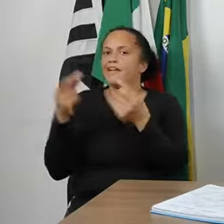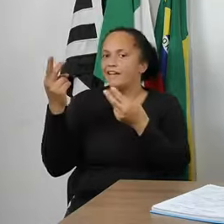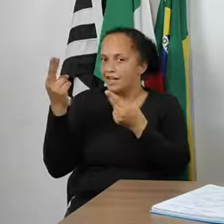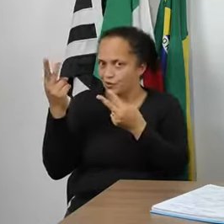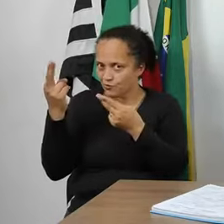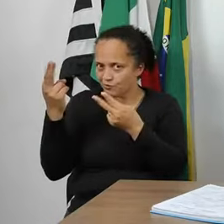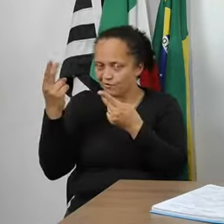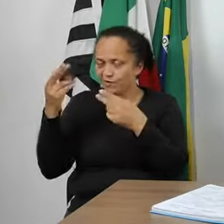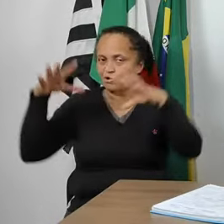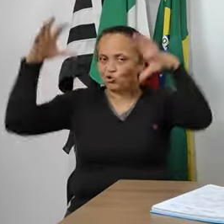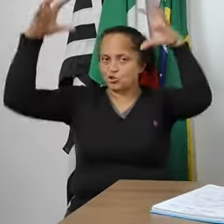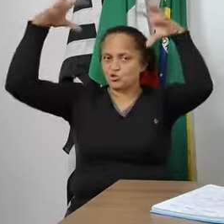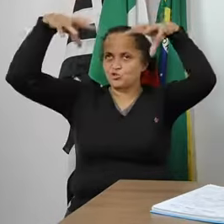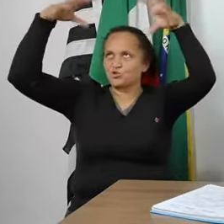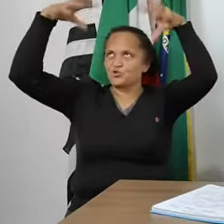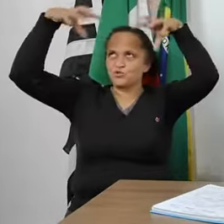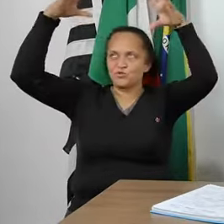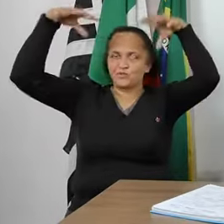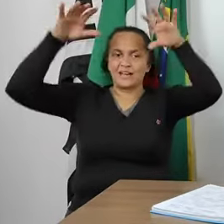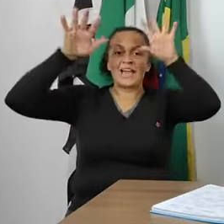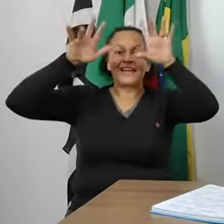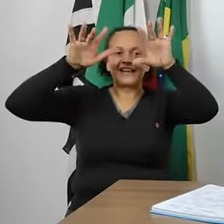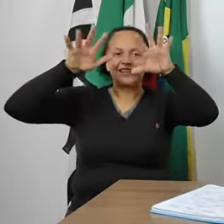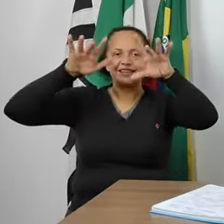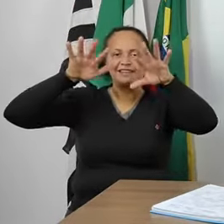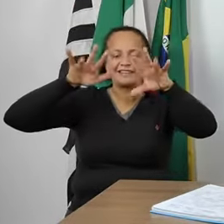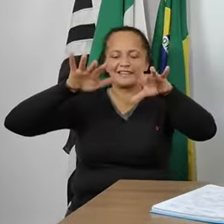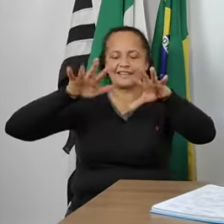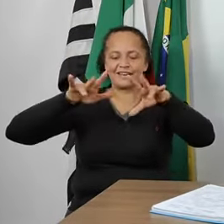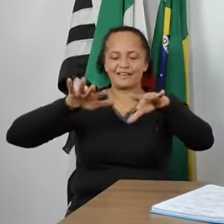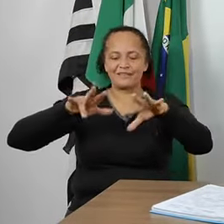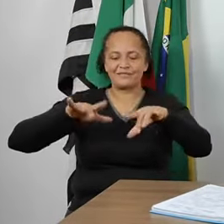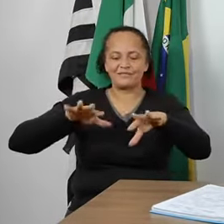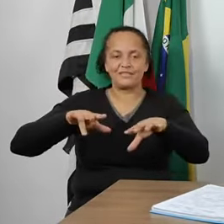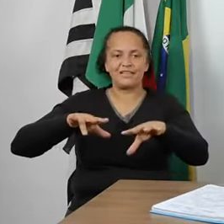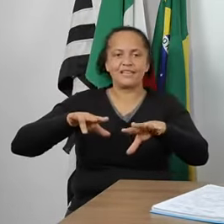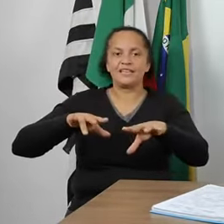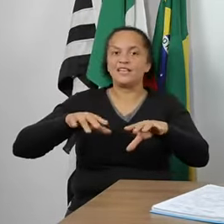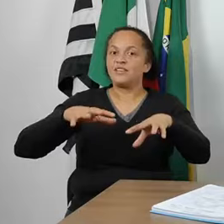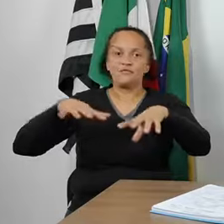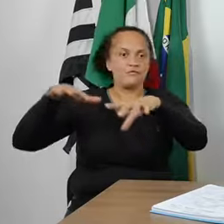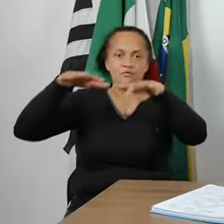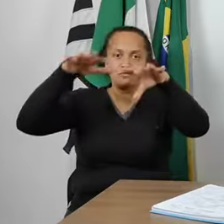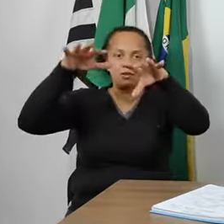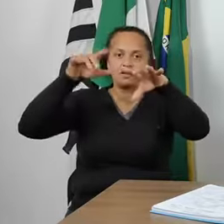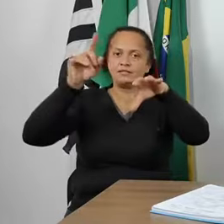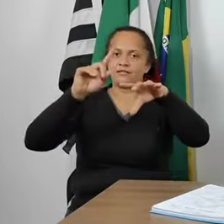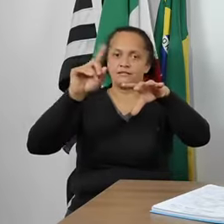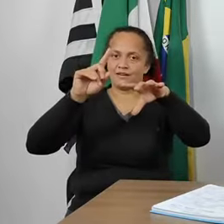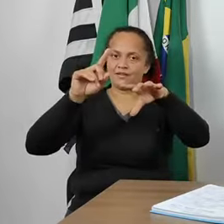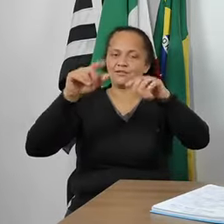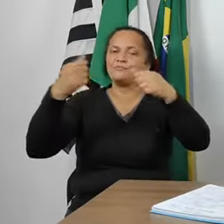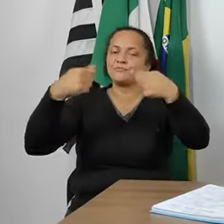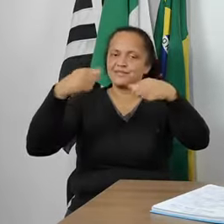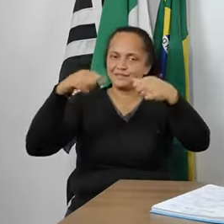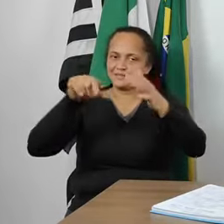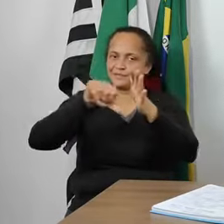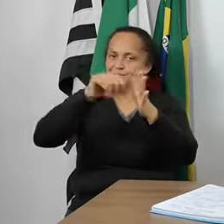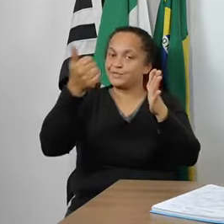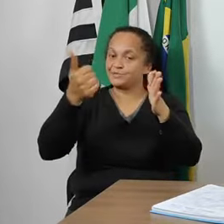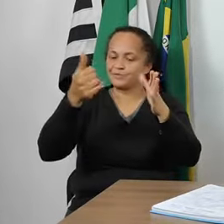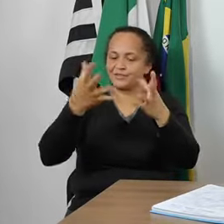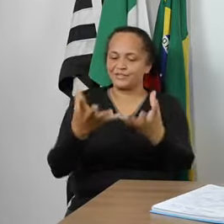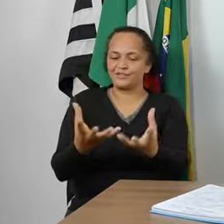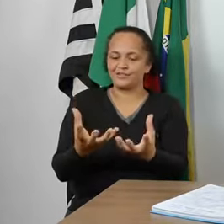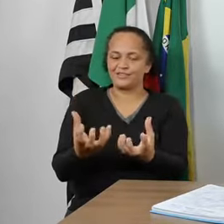dos céus e não voltam para eles sem regarem a terra e